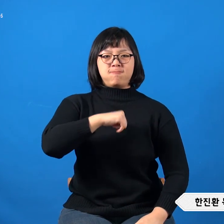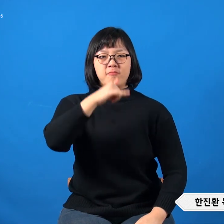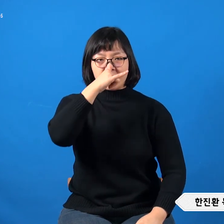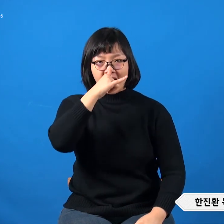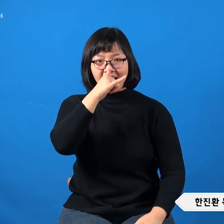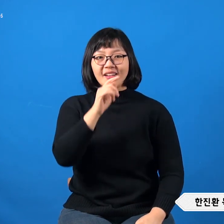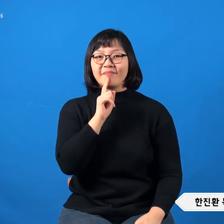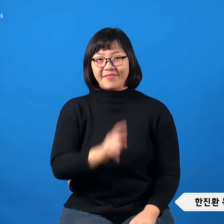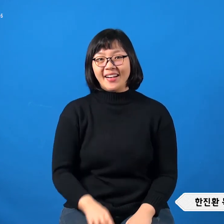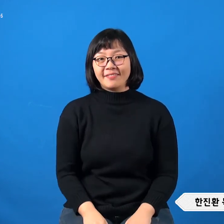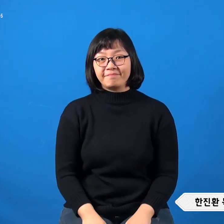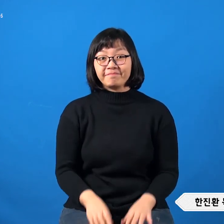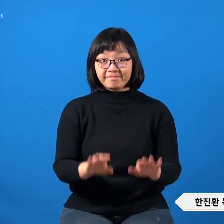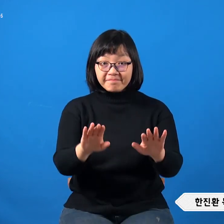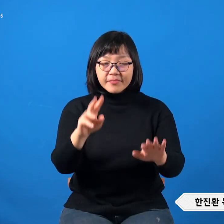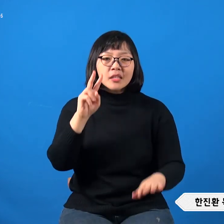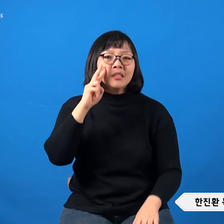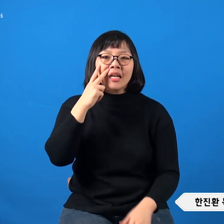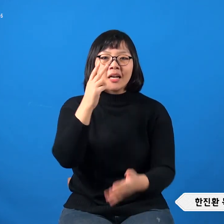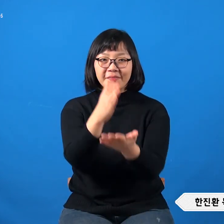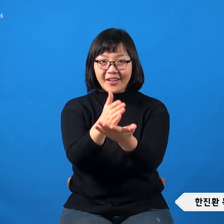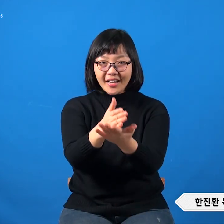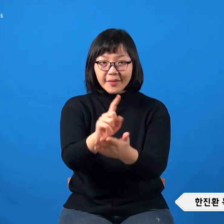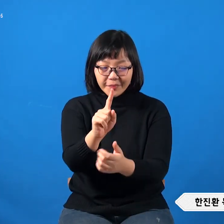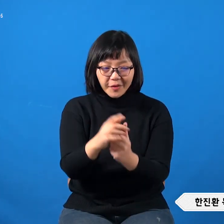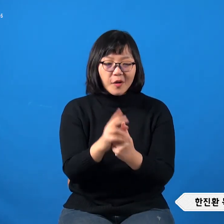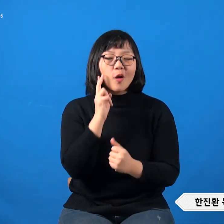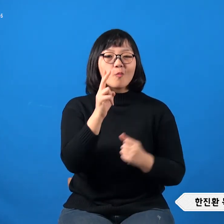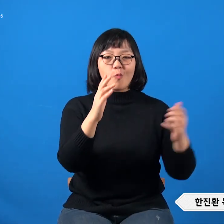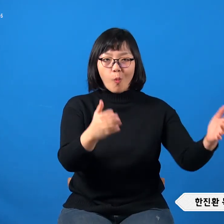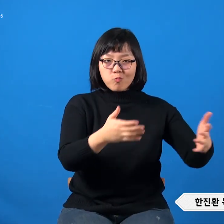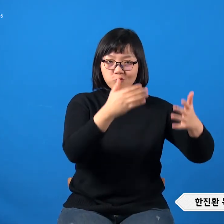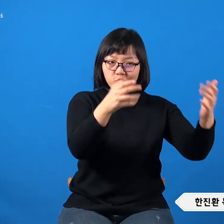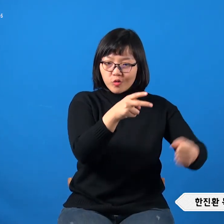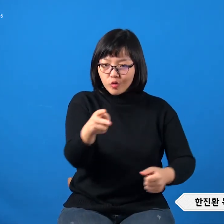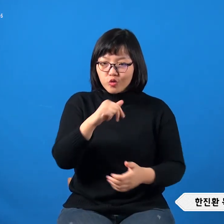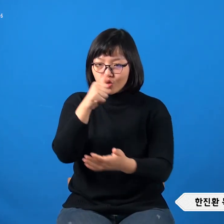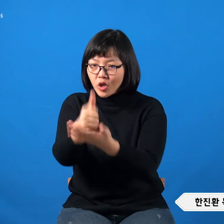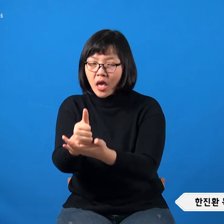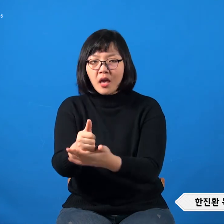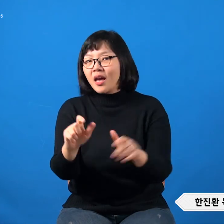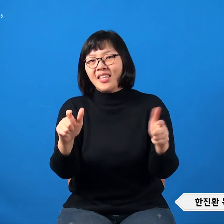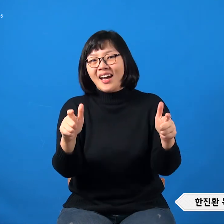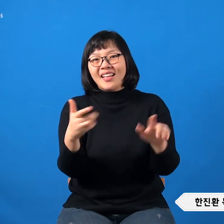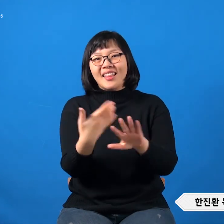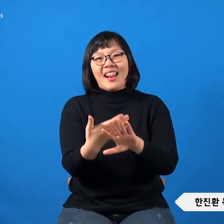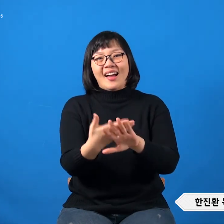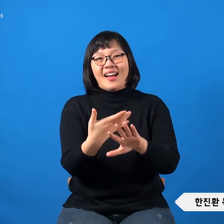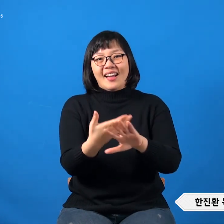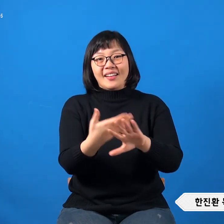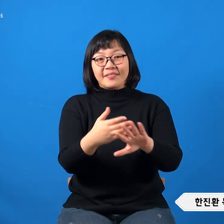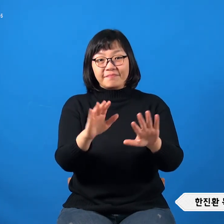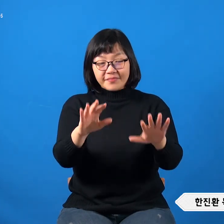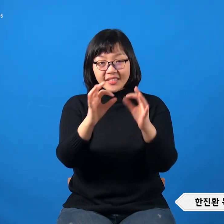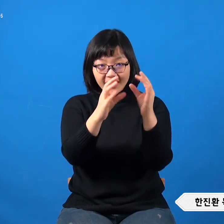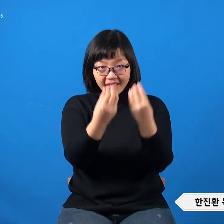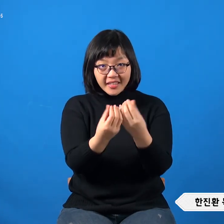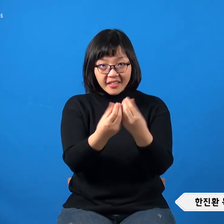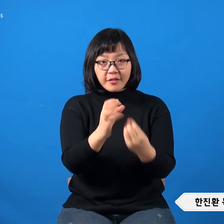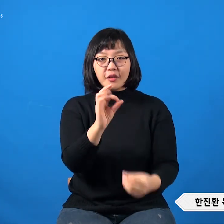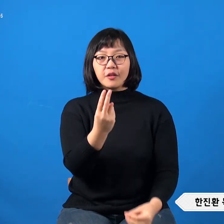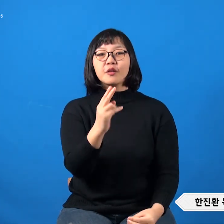물론 모든 폭풍이 다 죄 때문에 생기는 것은 아닙니다. 욥이 극심한 고난을